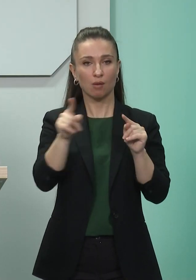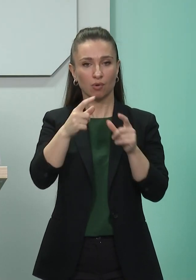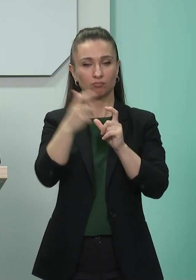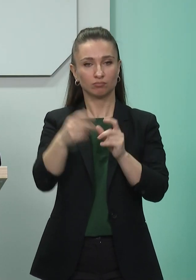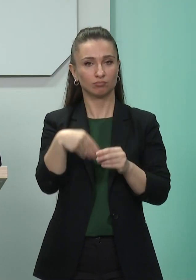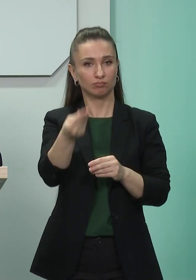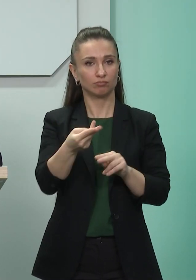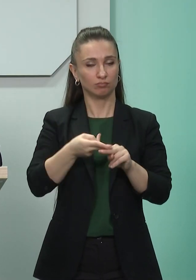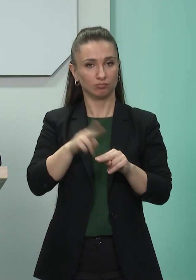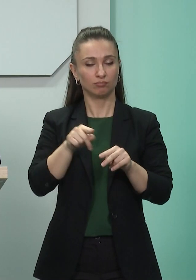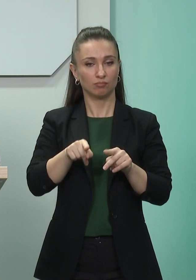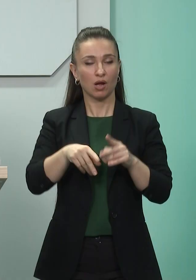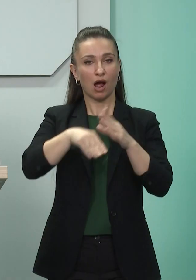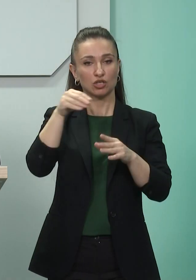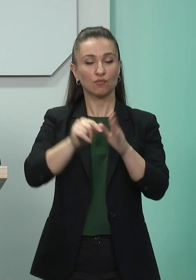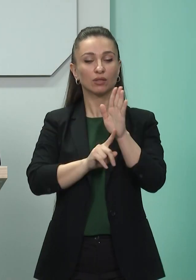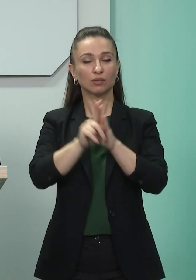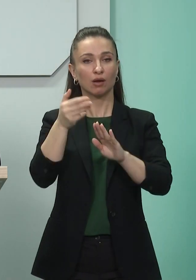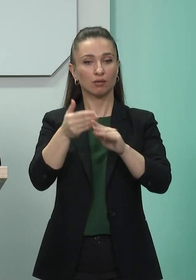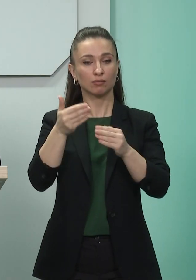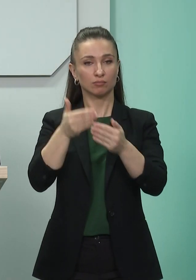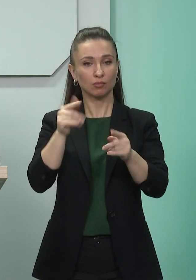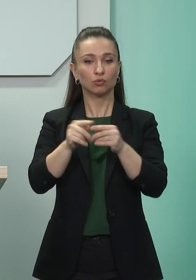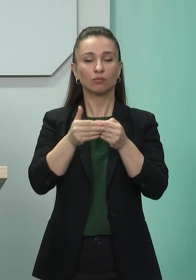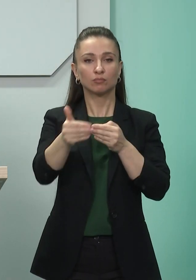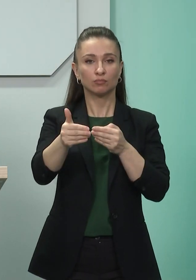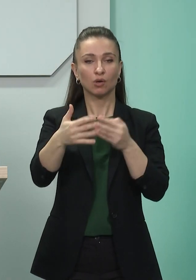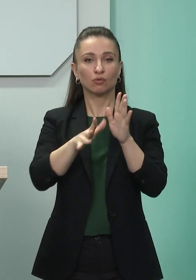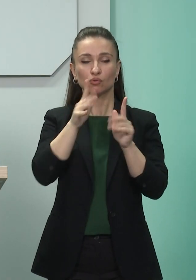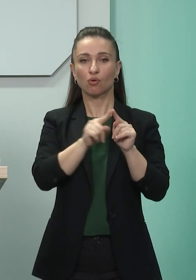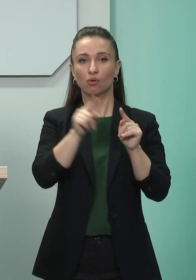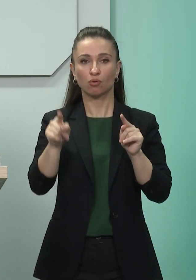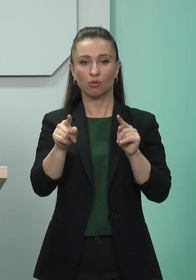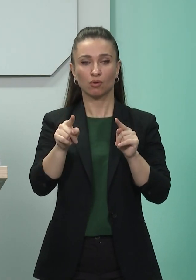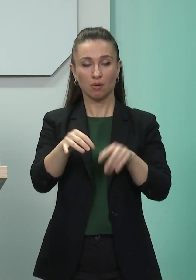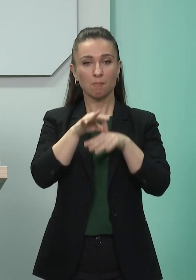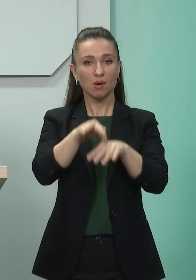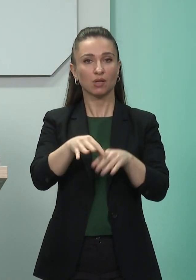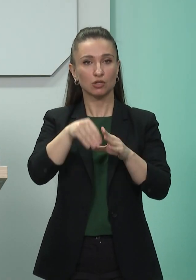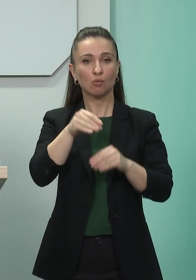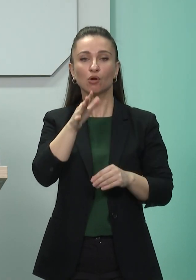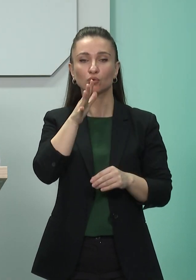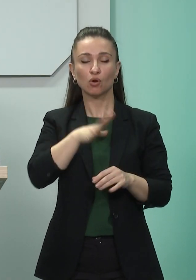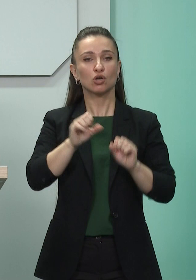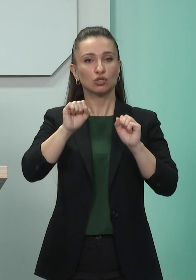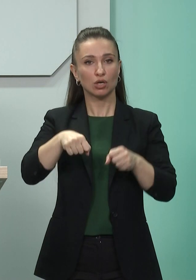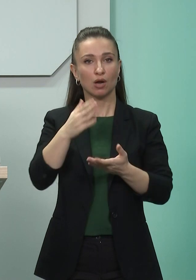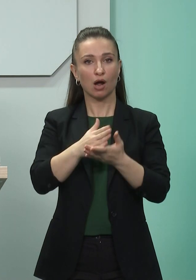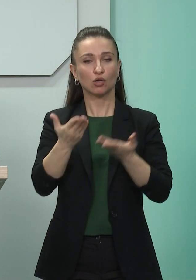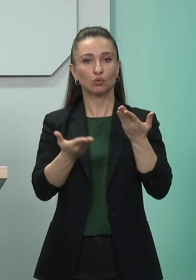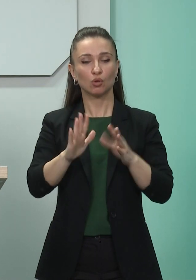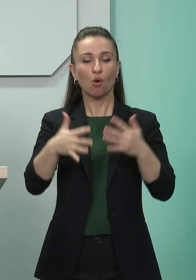განმავლობაში. ასევე კენჭისყრის დაწყებიდან გახსნიდან და ამასთანავე კენჭისყრის მიმდინარეობისას შესაძლებელია თუ